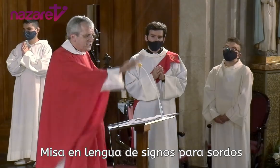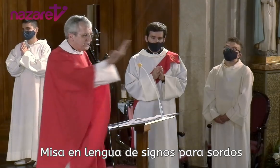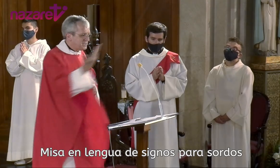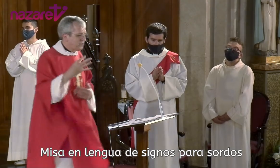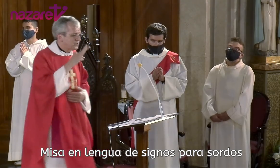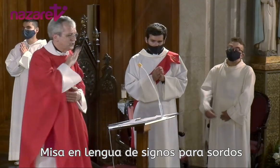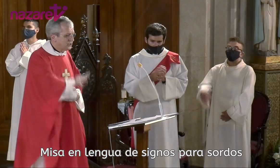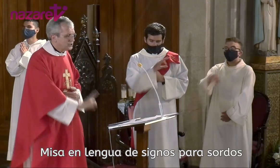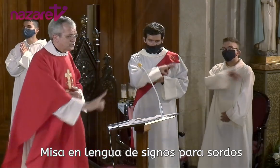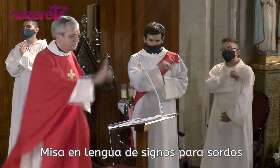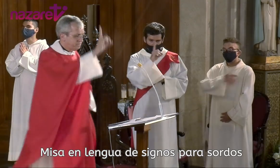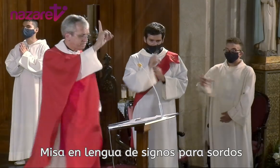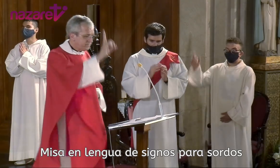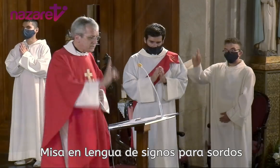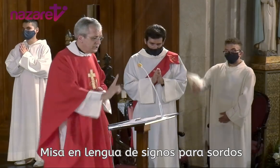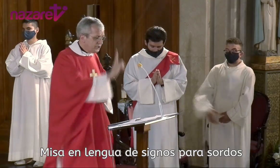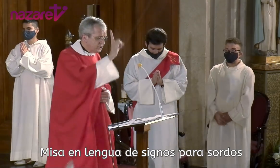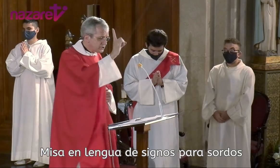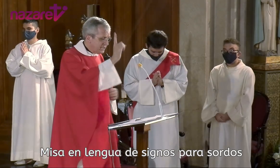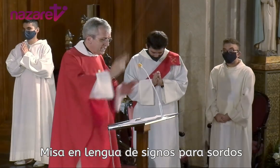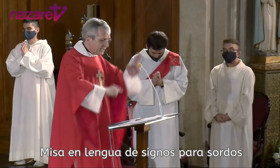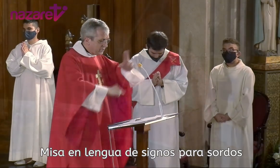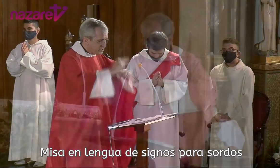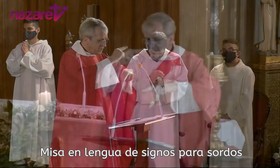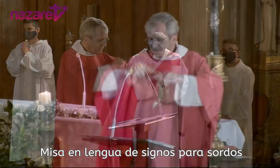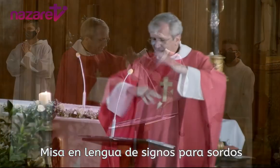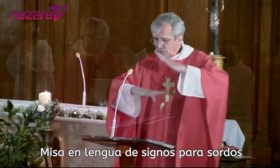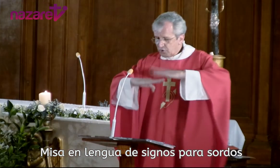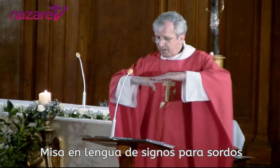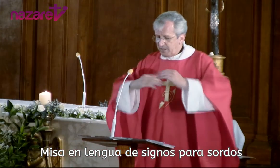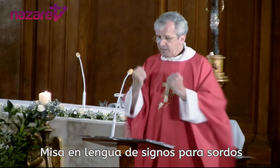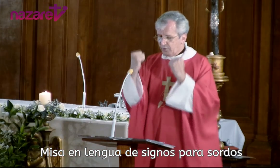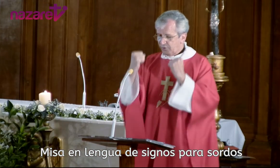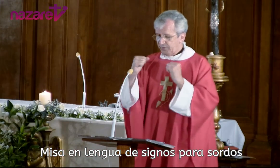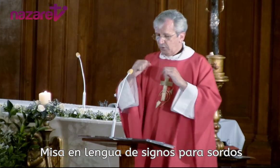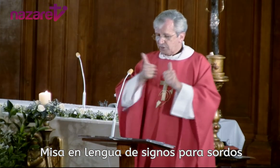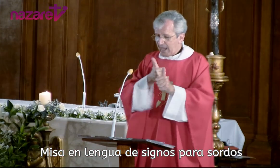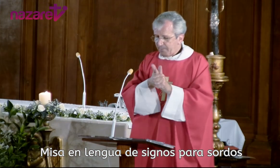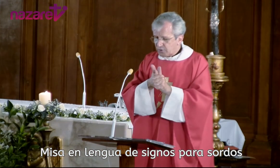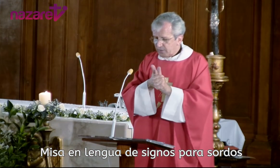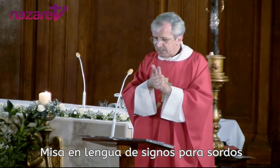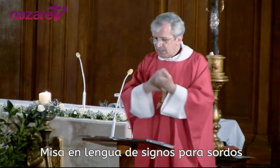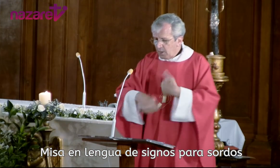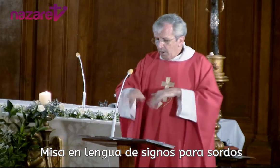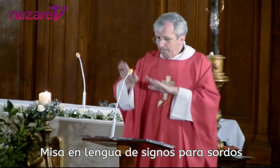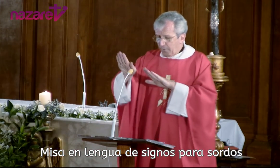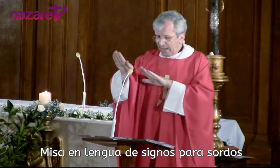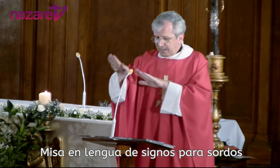esté con vosotros. Y con tu espíritu. Dios, que nos ha edificado sobre el cimiento de los apóstoles, por la